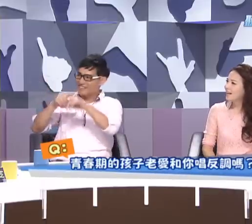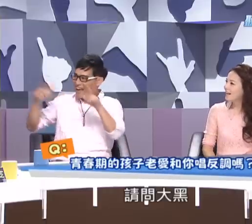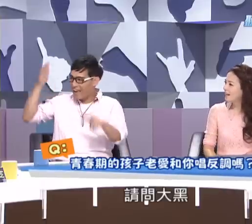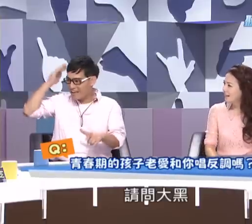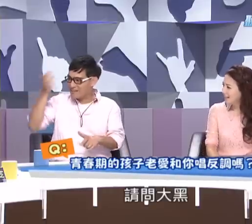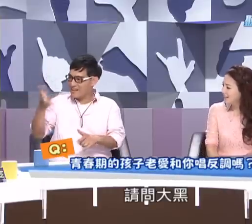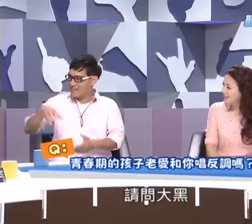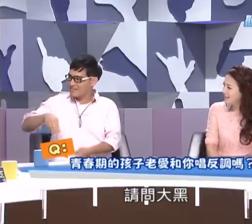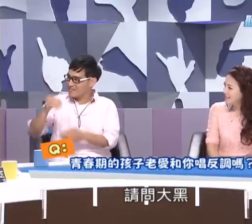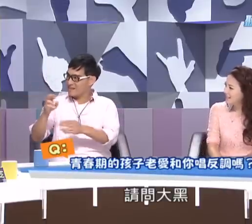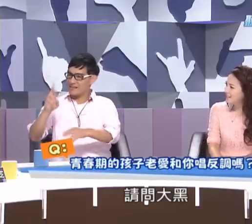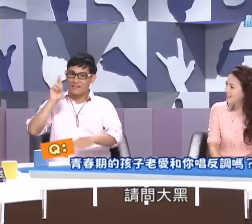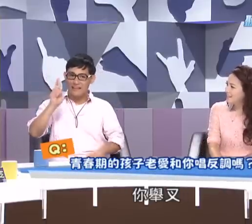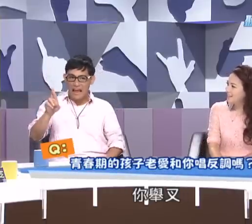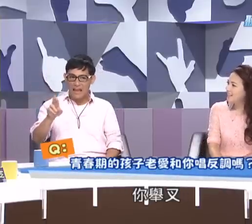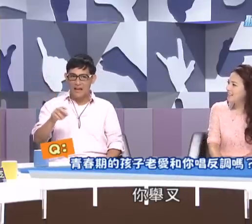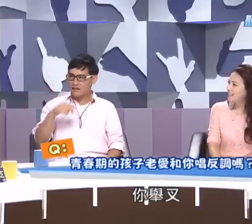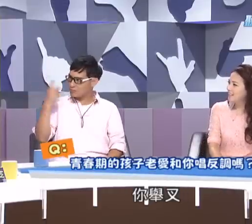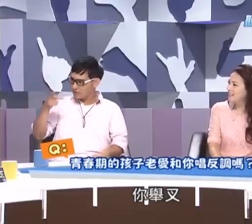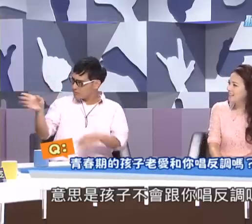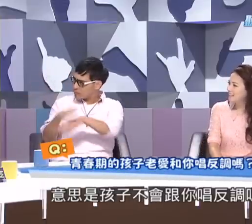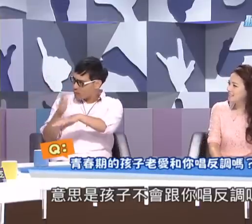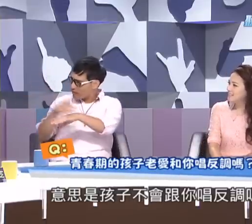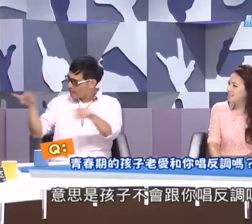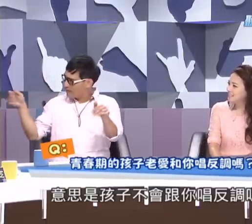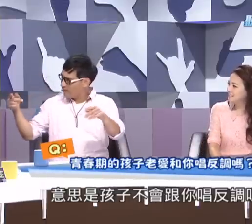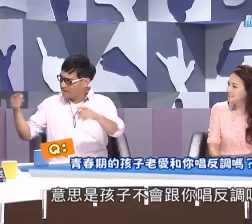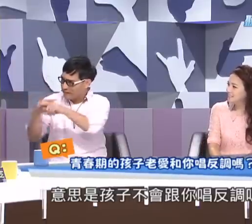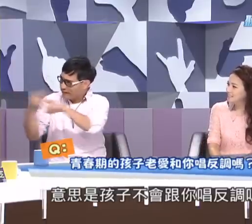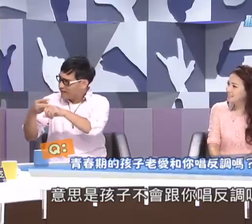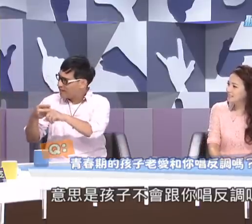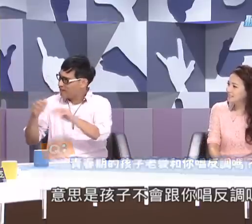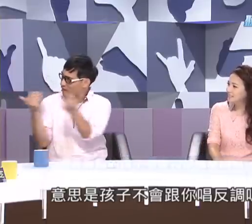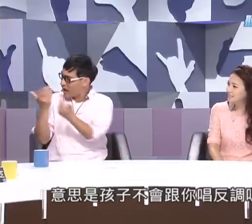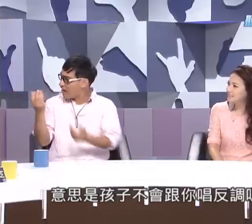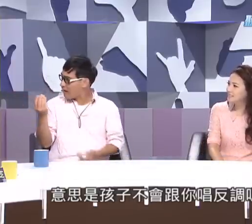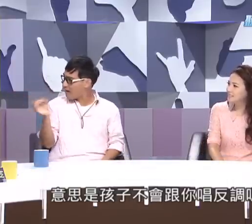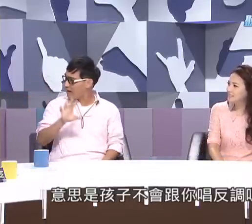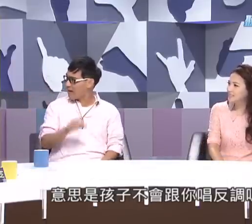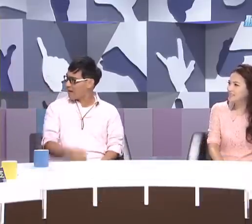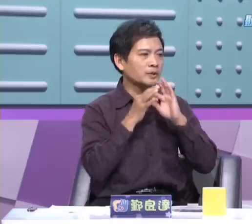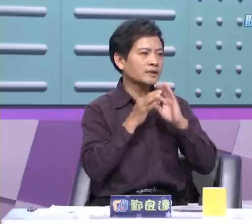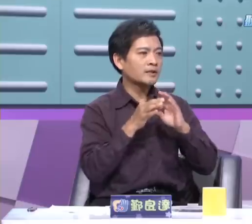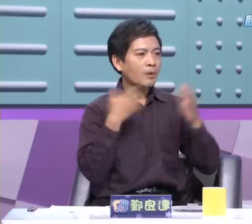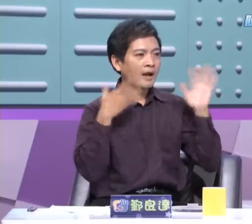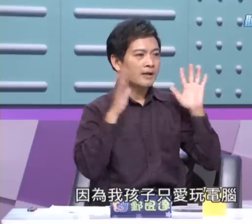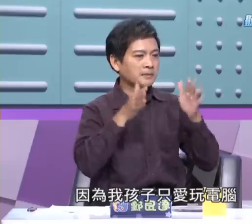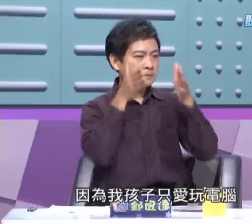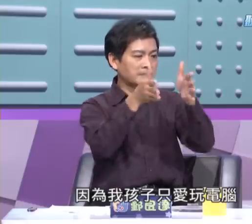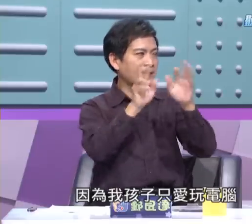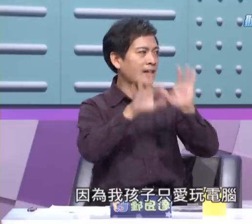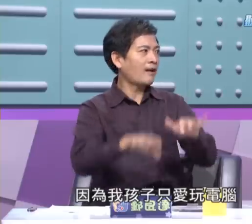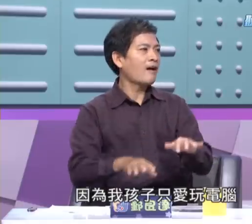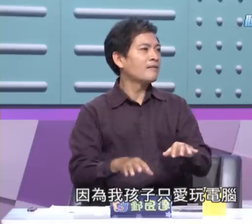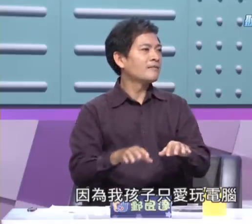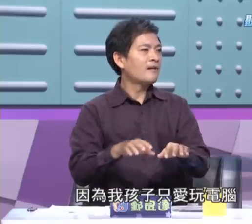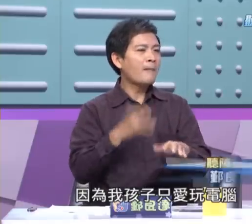请问大黑啊，你举叉意思是孩子不会跟你唱反调吗？因为我孩子只爱玩电